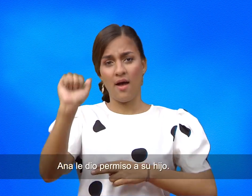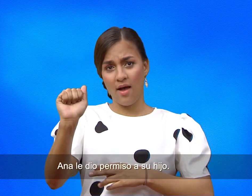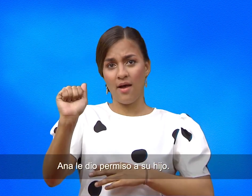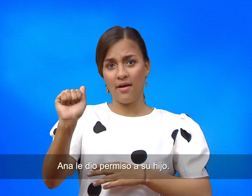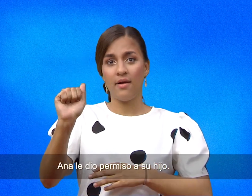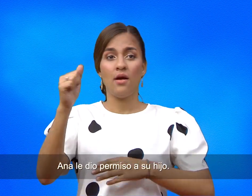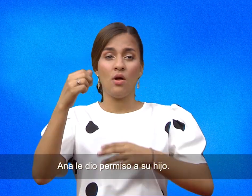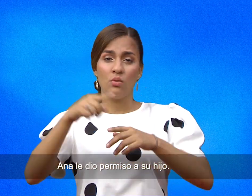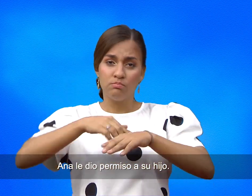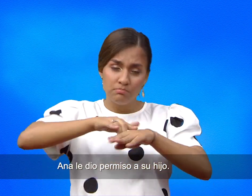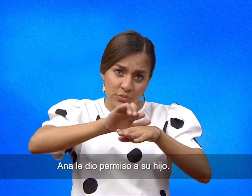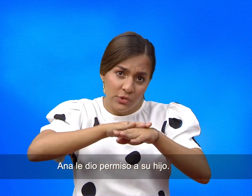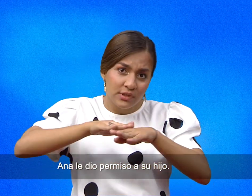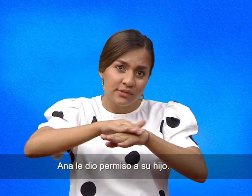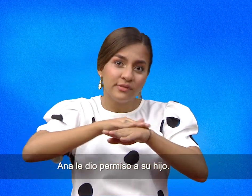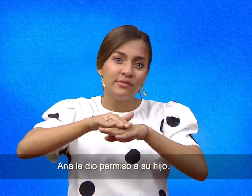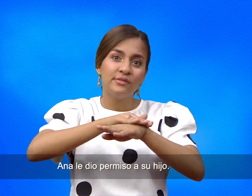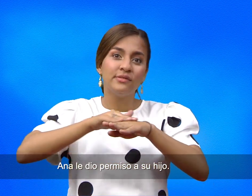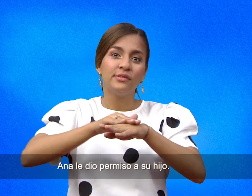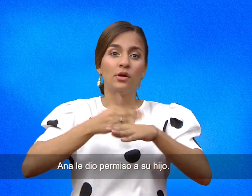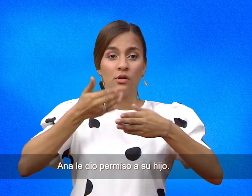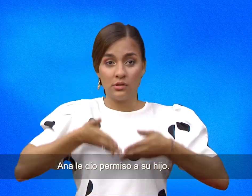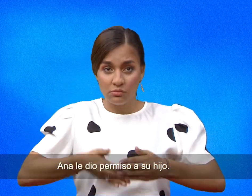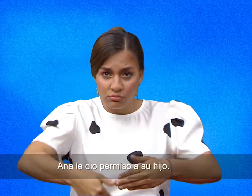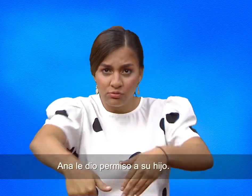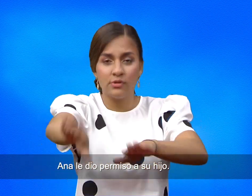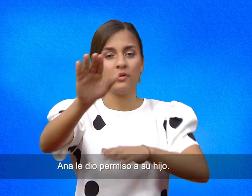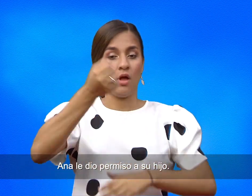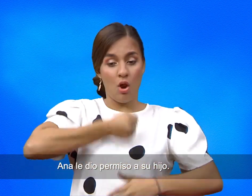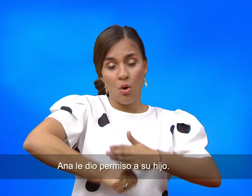Ana le dio permiso a su hijo.